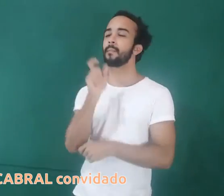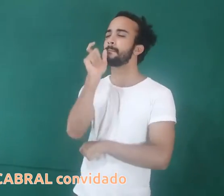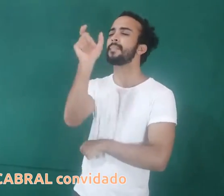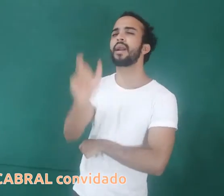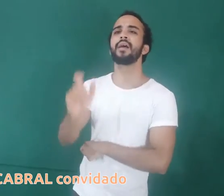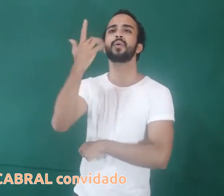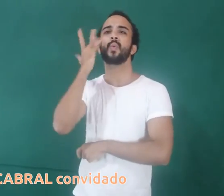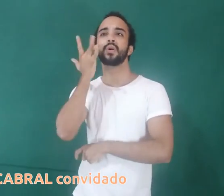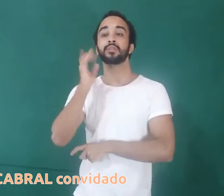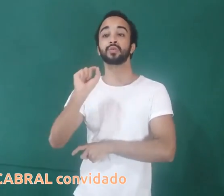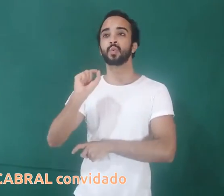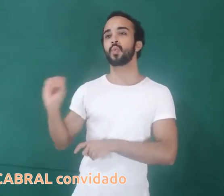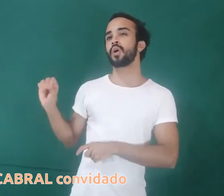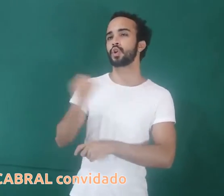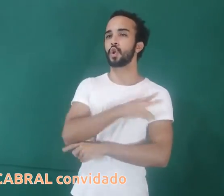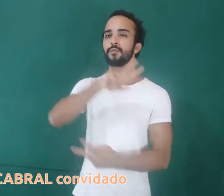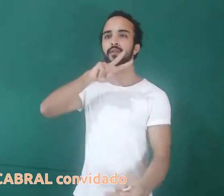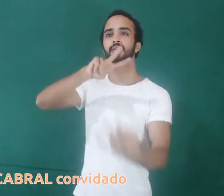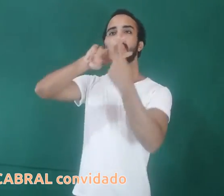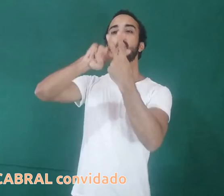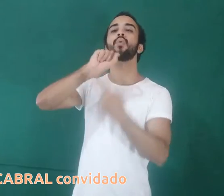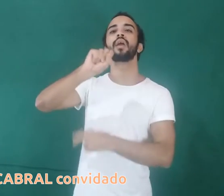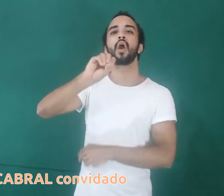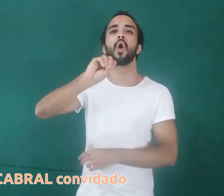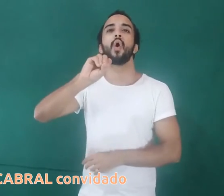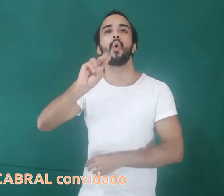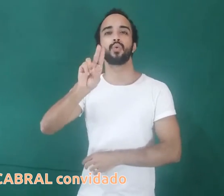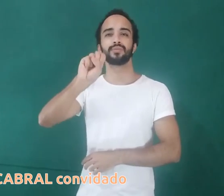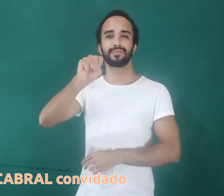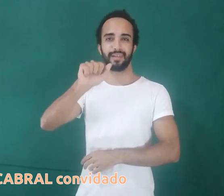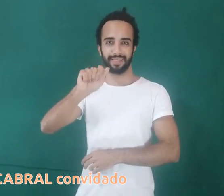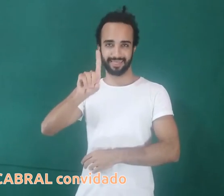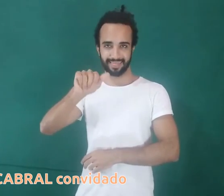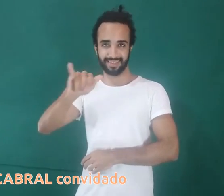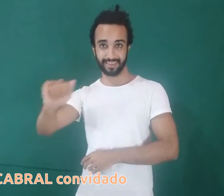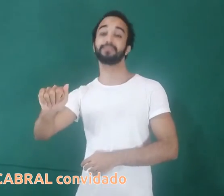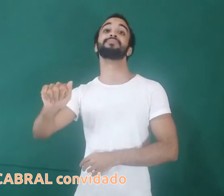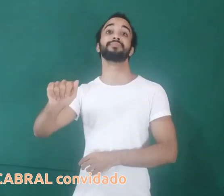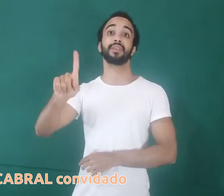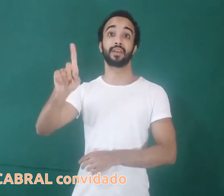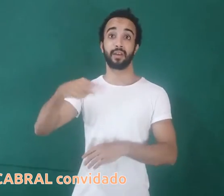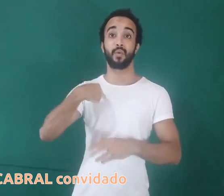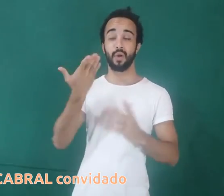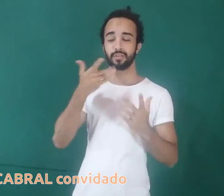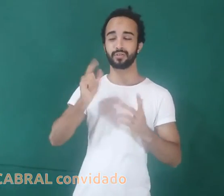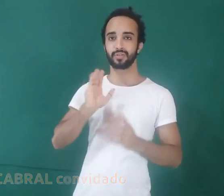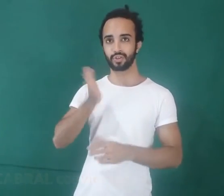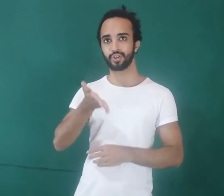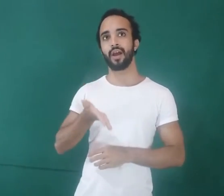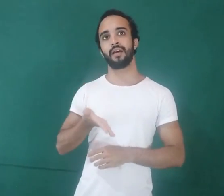que eu gostaria de criar uma nova tag para isso. Ousadia. Eu acho que ousadia já era essa palavra.